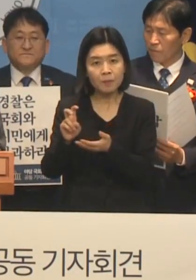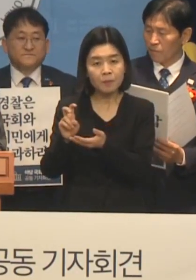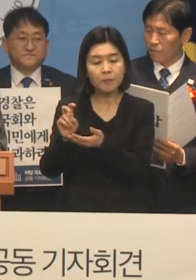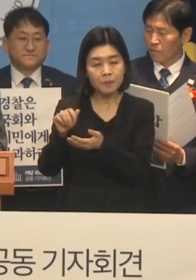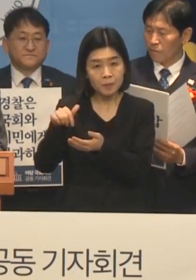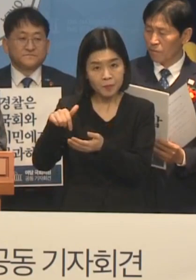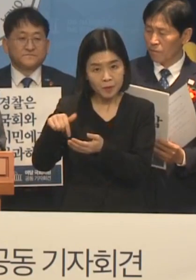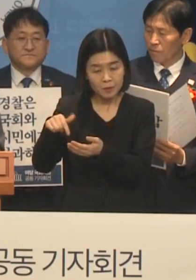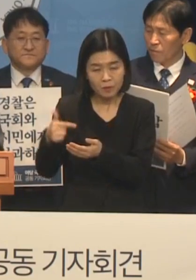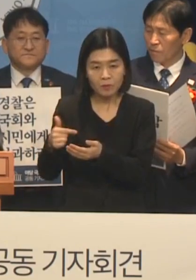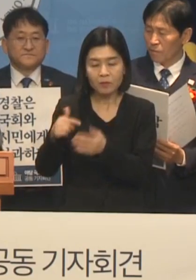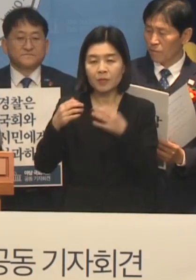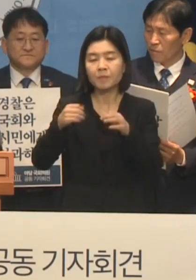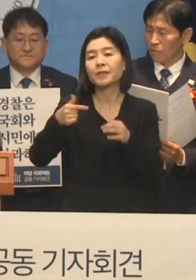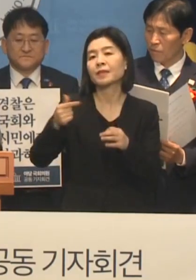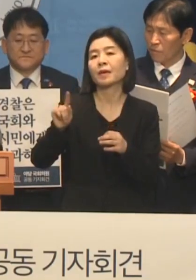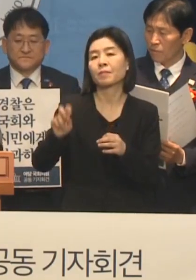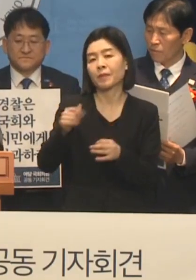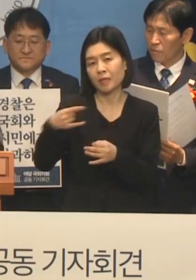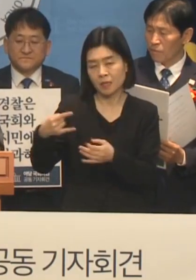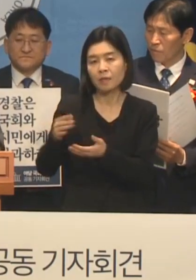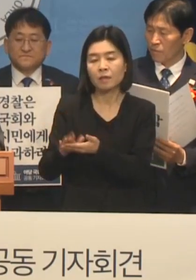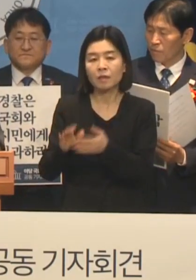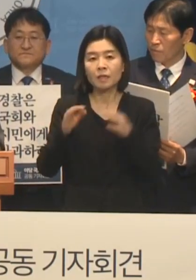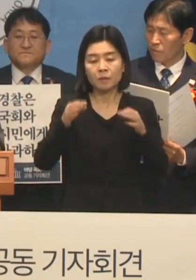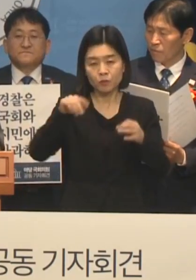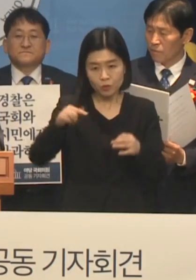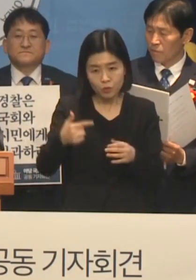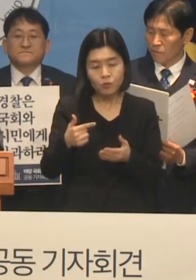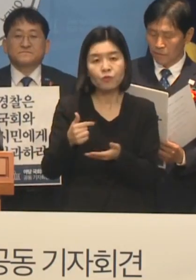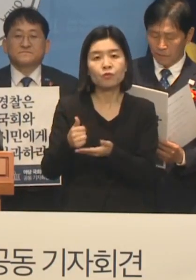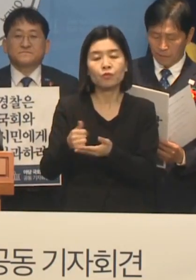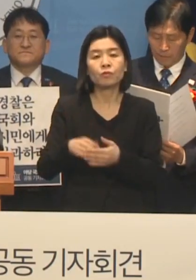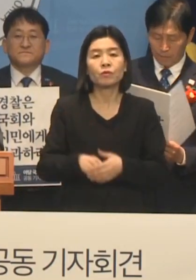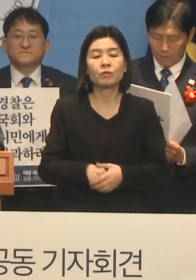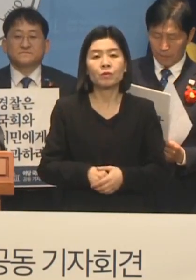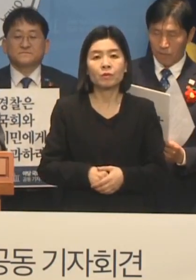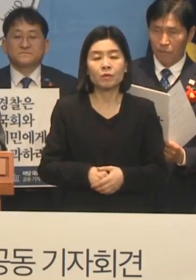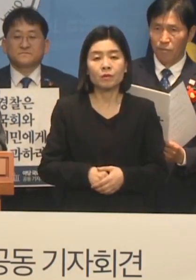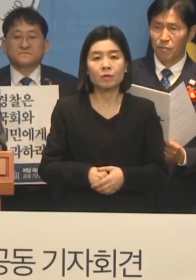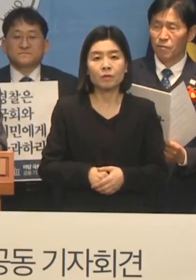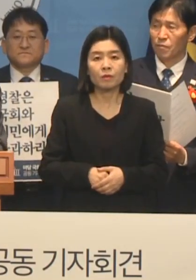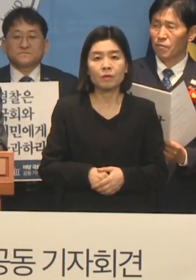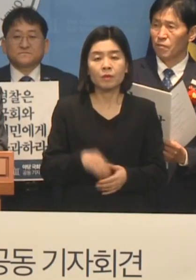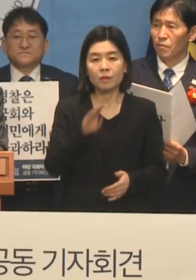그다음에 김남희 의원님 모셨습니다. 우리 김윤 의원님 모셨습니다. 그리고 우리 박수현 의원님